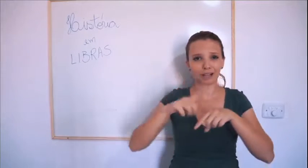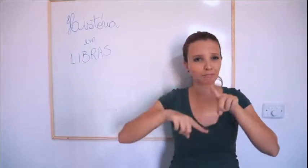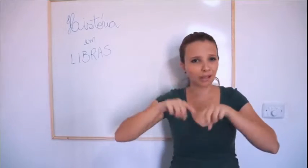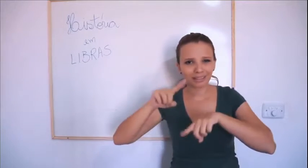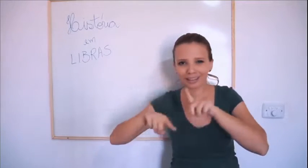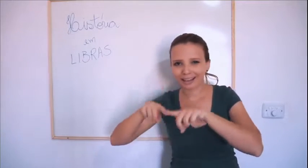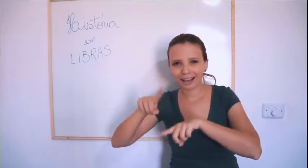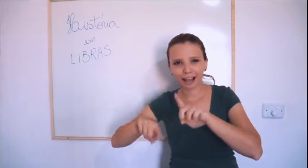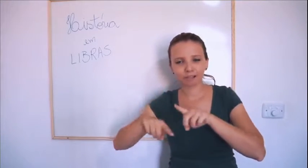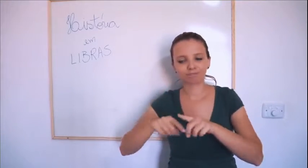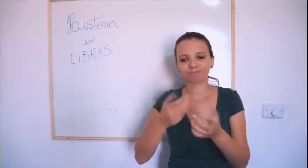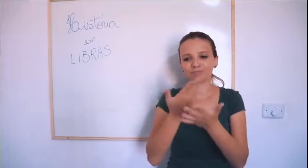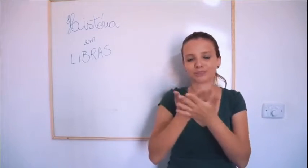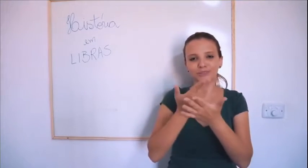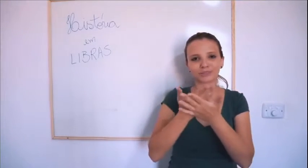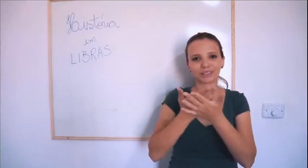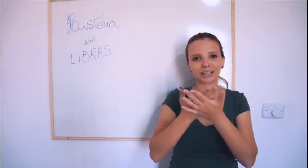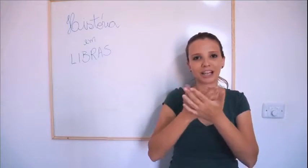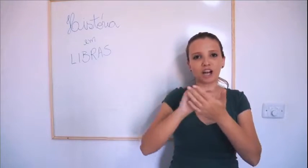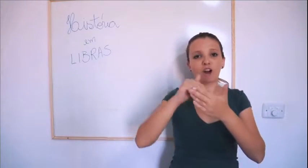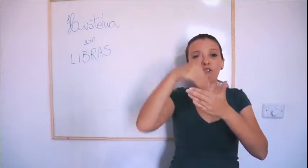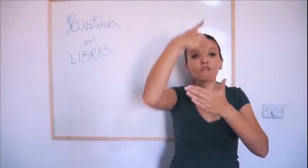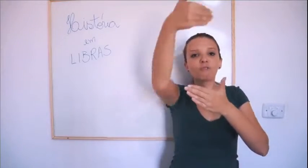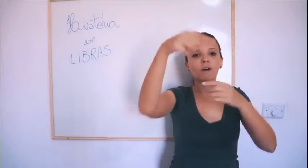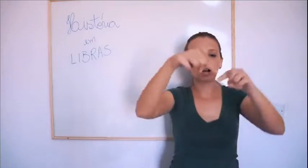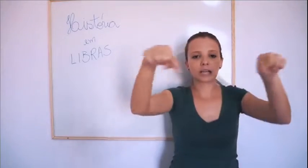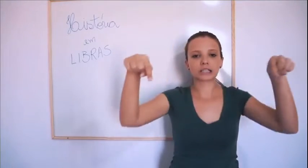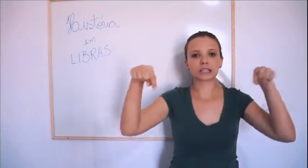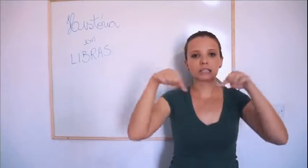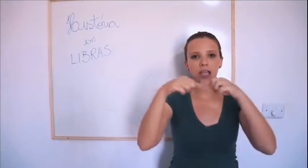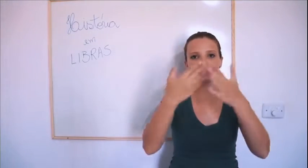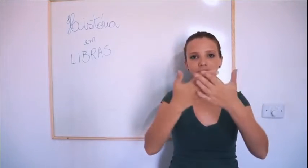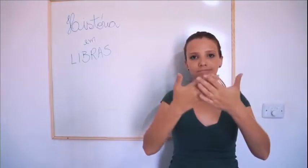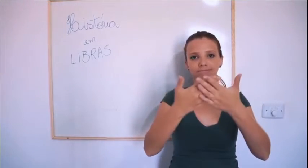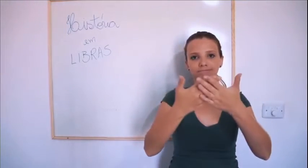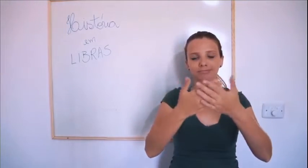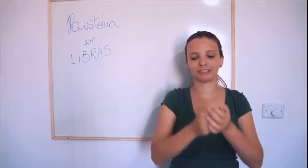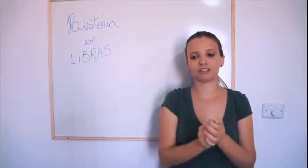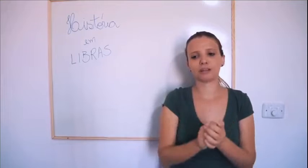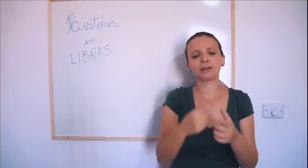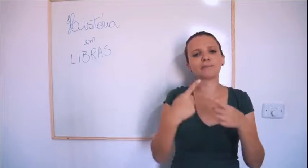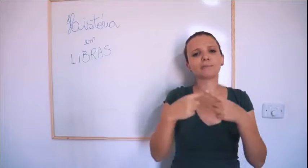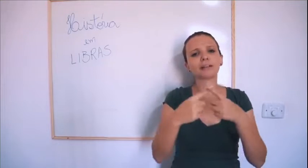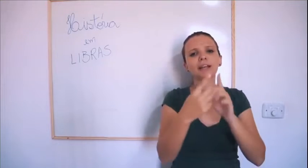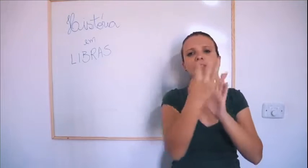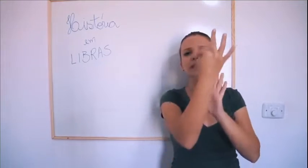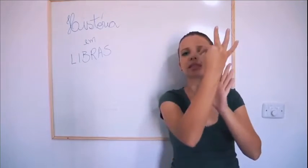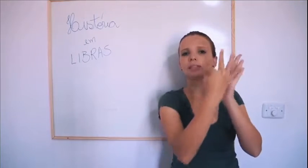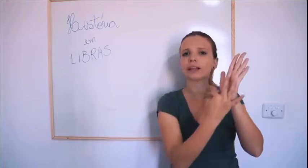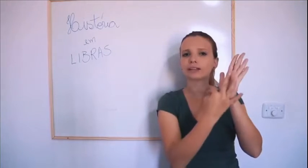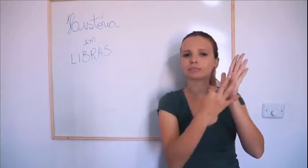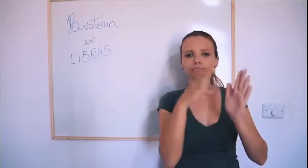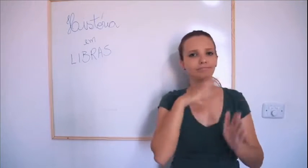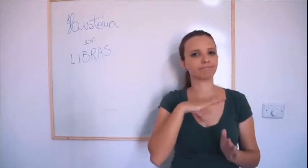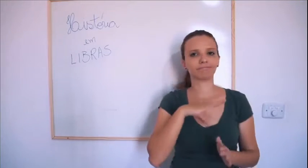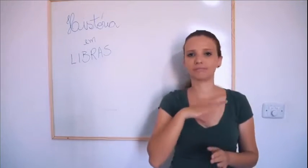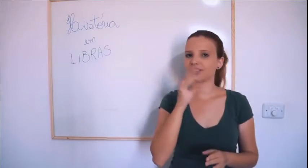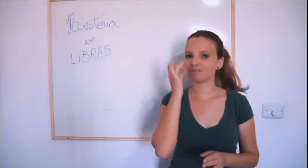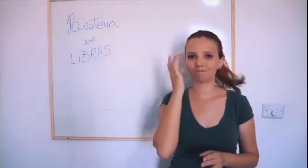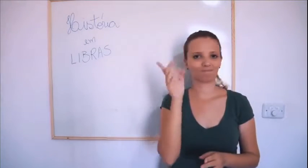surdos, percebi que não há muito material para estudar em história fora da sala de aula, já que